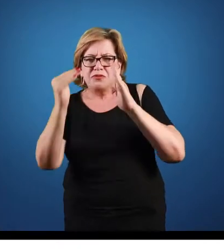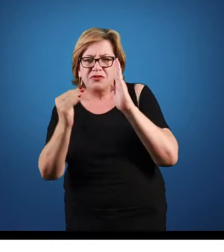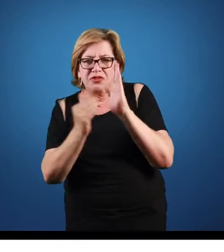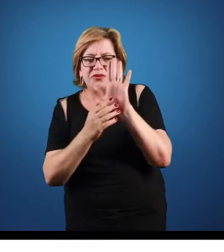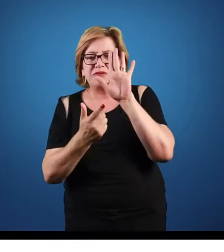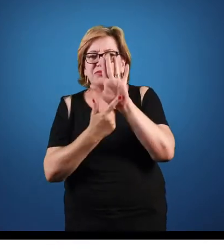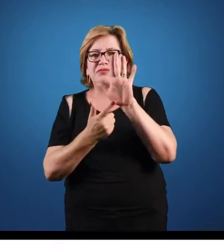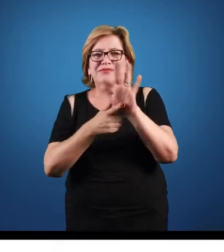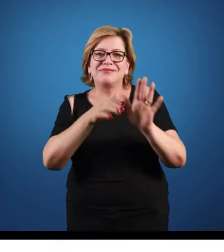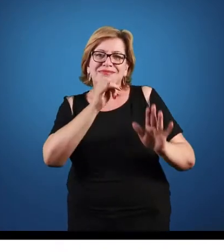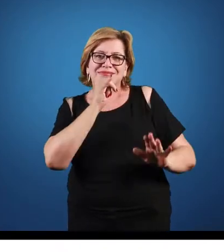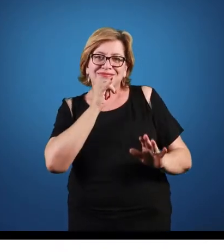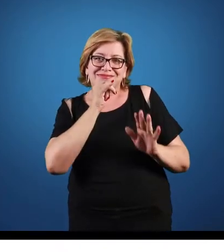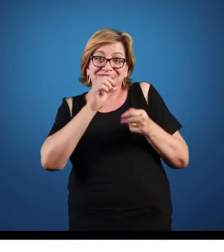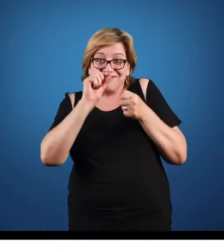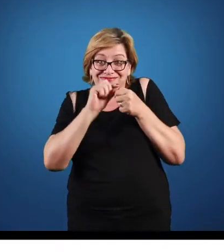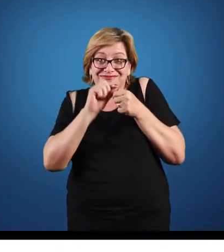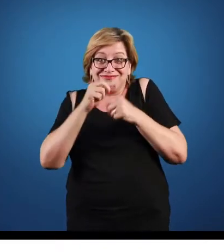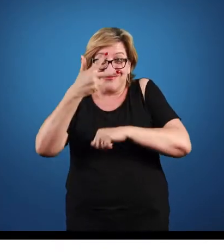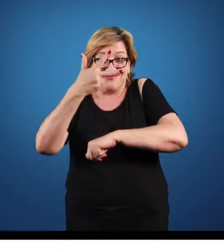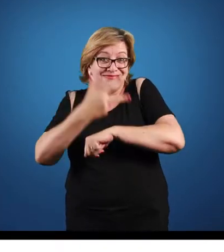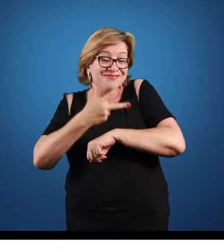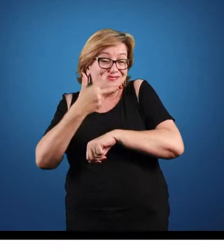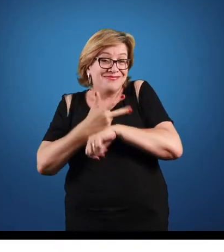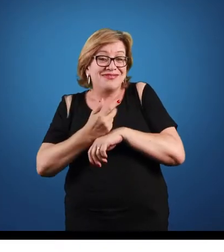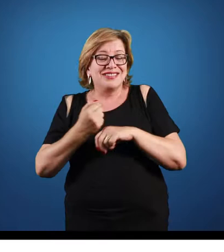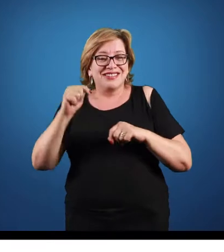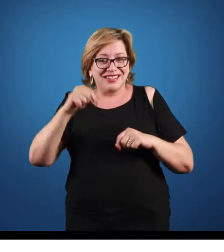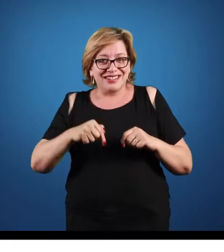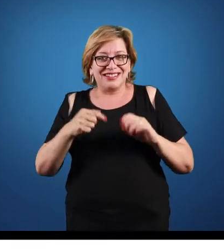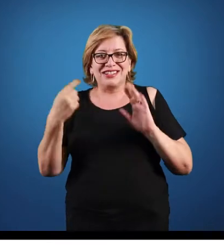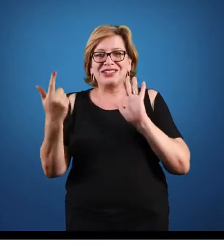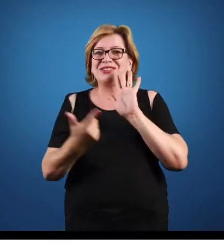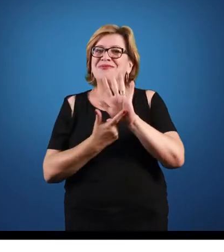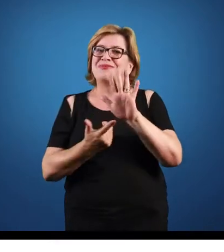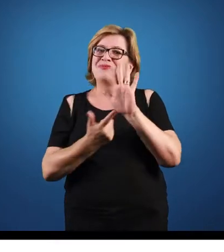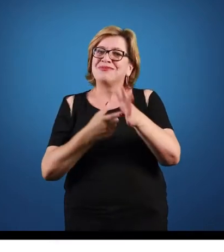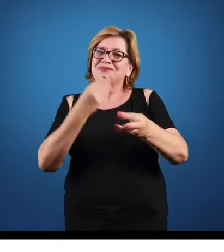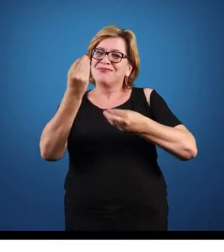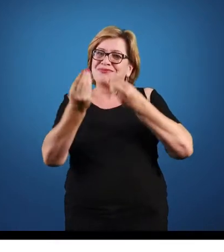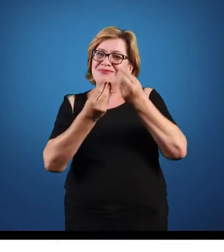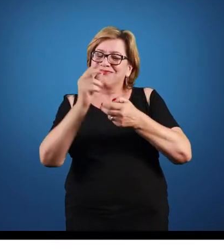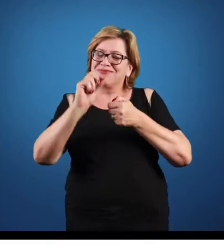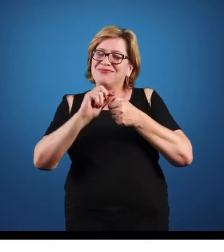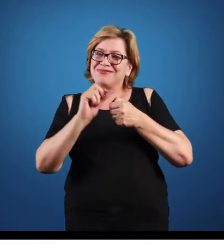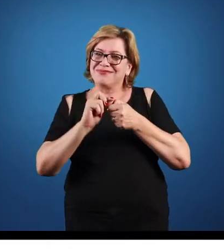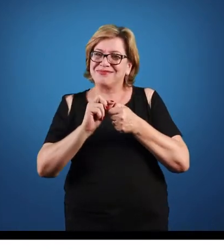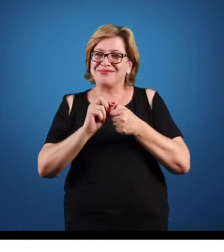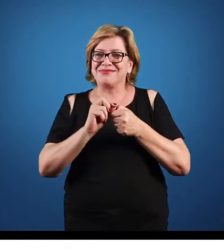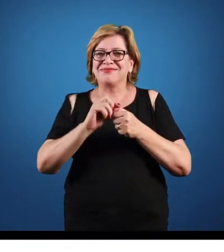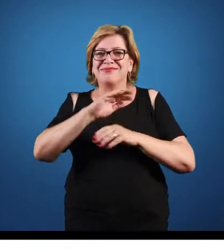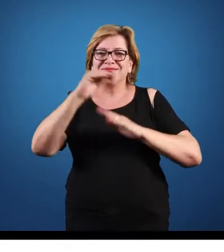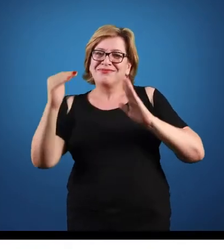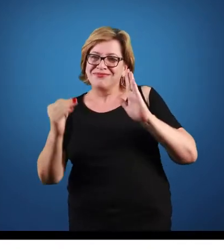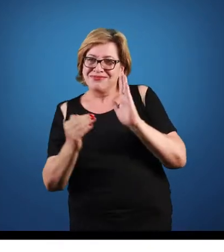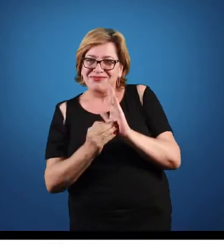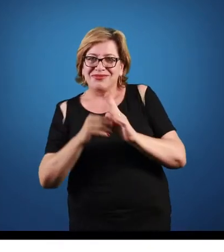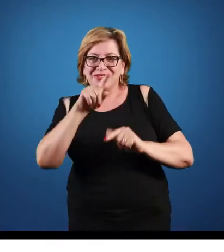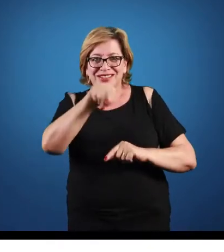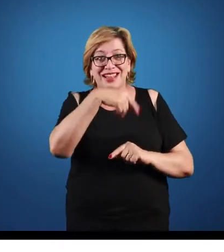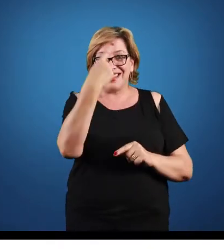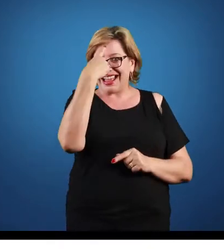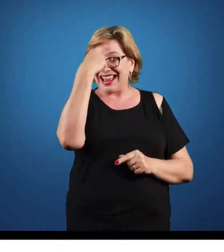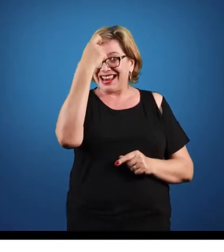exemplo também nós vamos fazer um stop motion montar um stop motion aqui e vamos mostrar o processo final pra vocês até o final das aulas então vocês vão ter uma